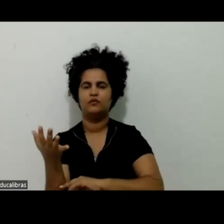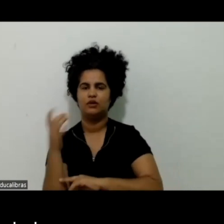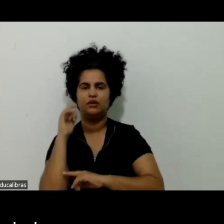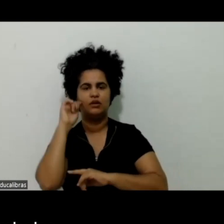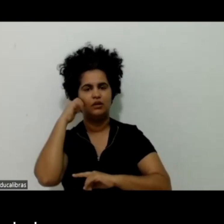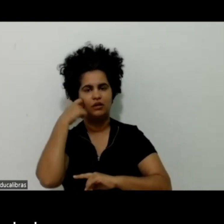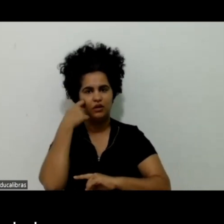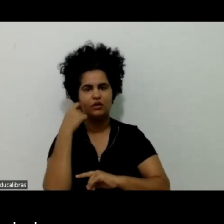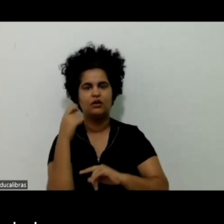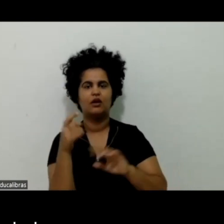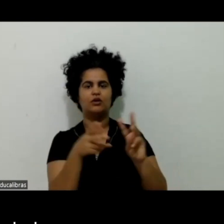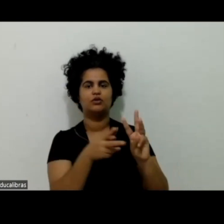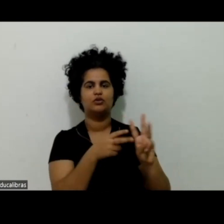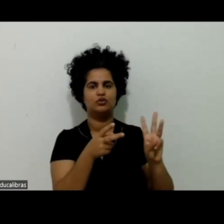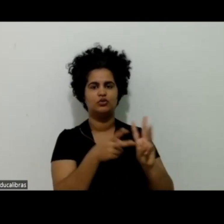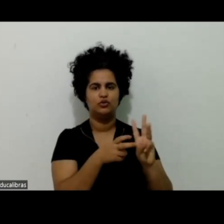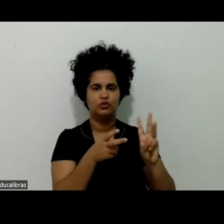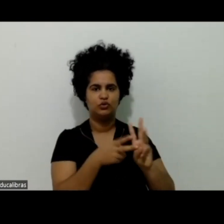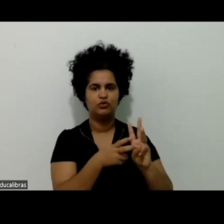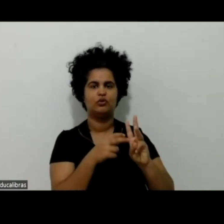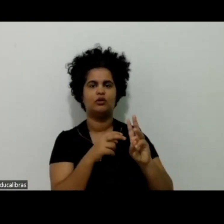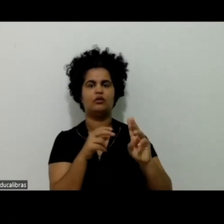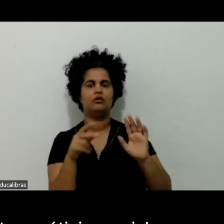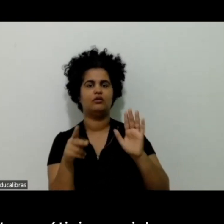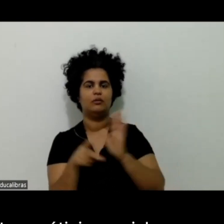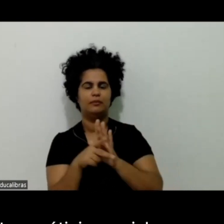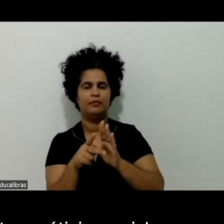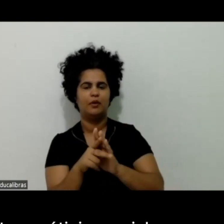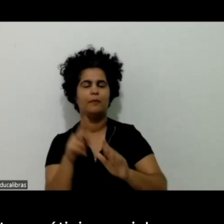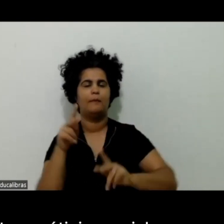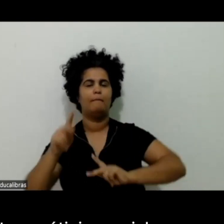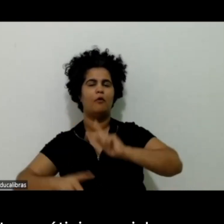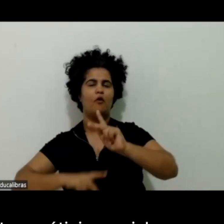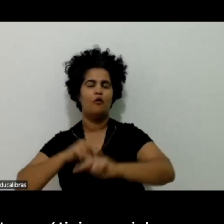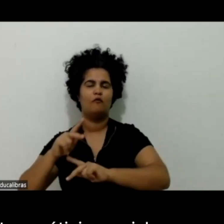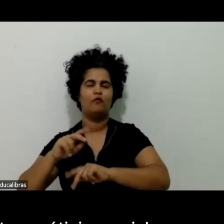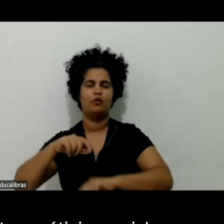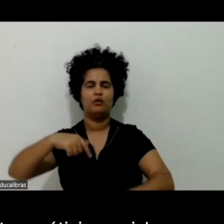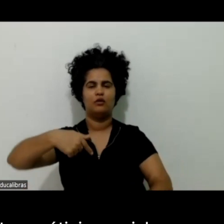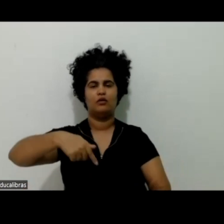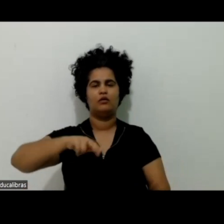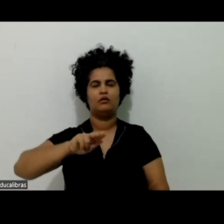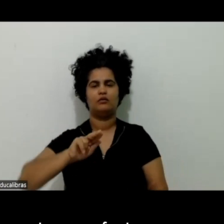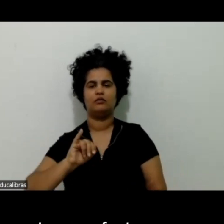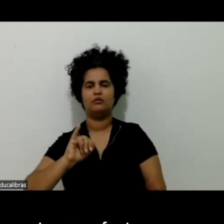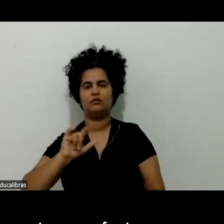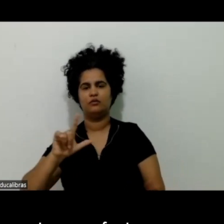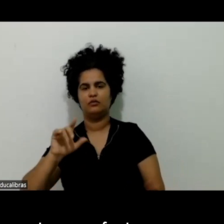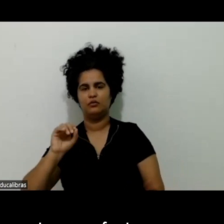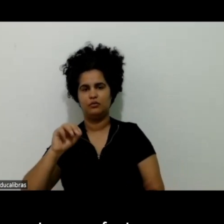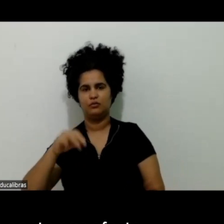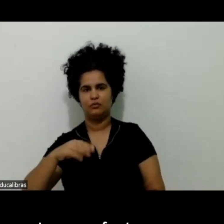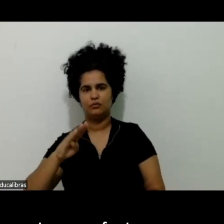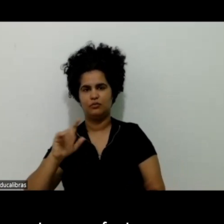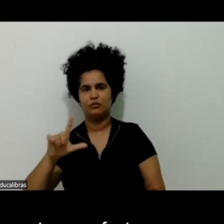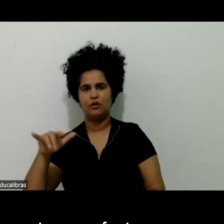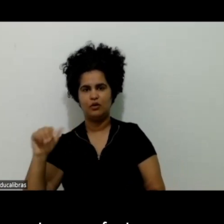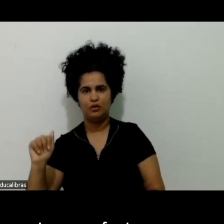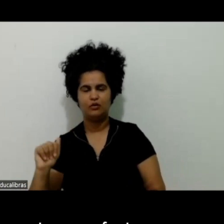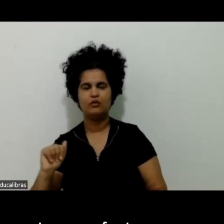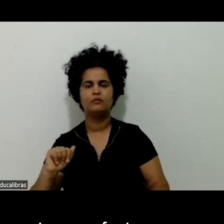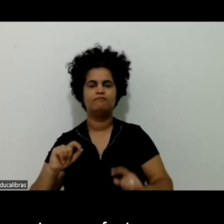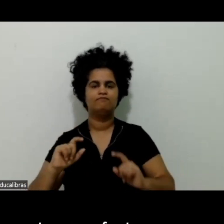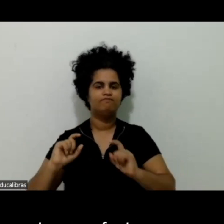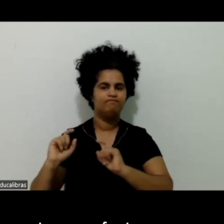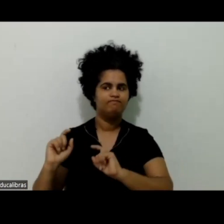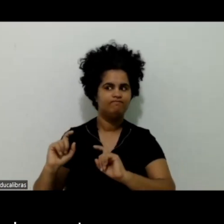negras, indígenas e quilombolas se reconheçam do ponto de vista da sua pertença étnico-racial, que o racismo faz com que a gente